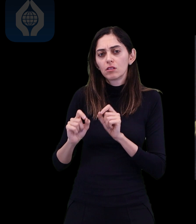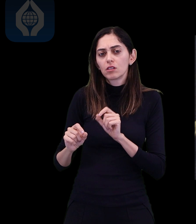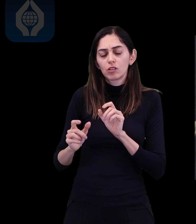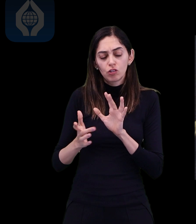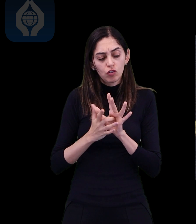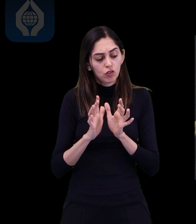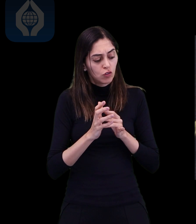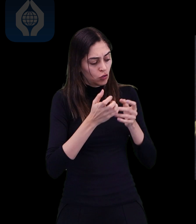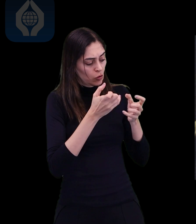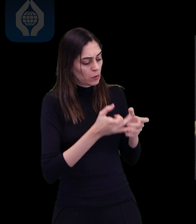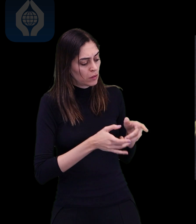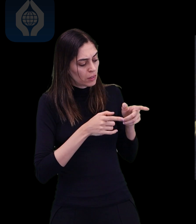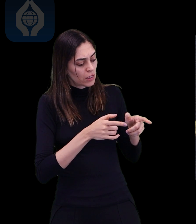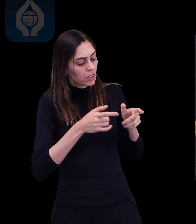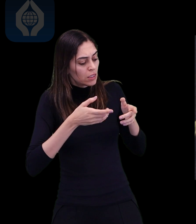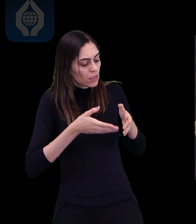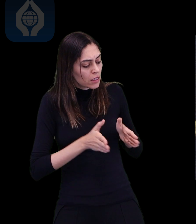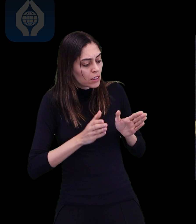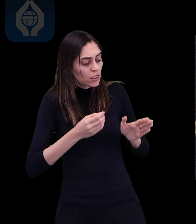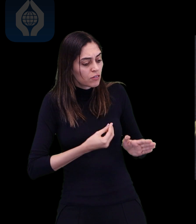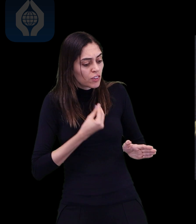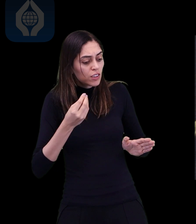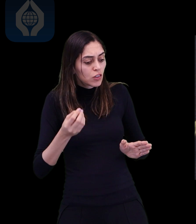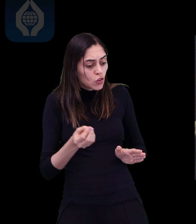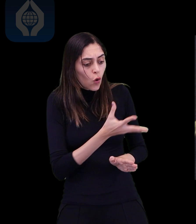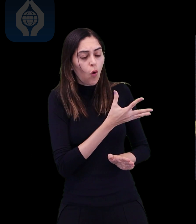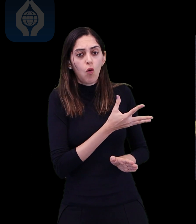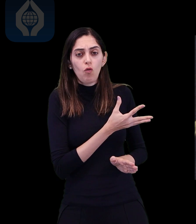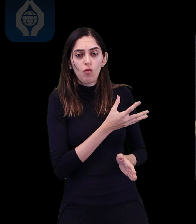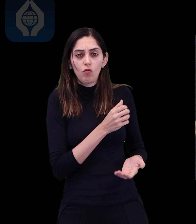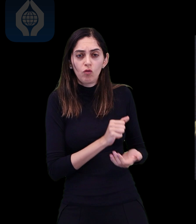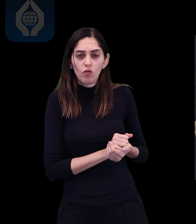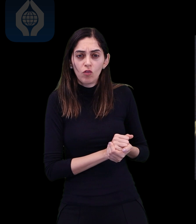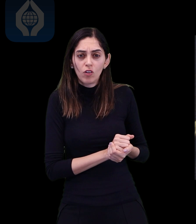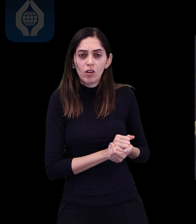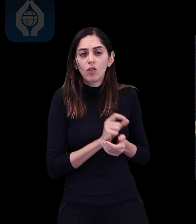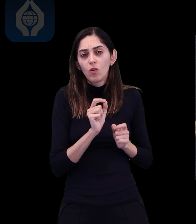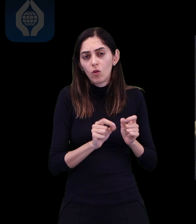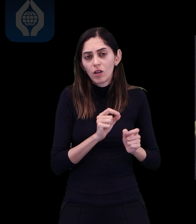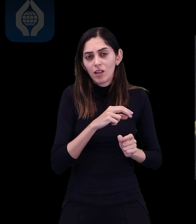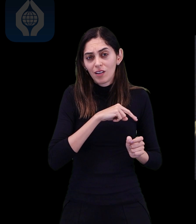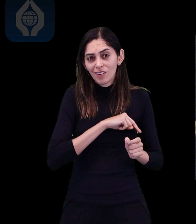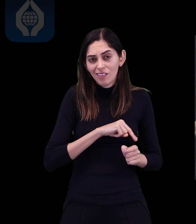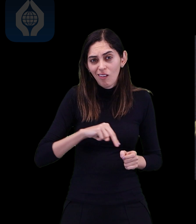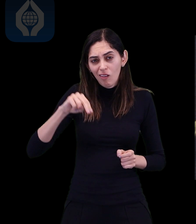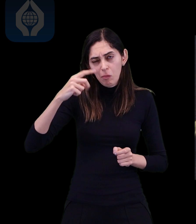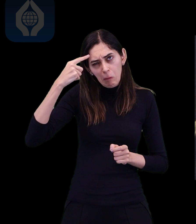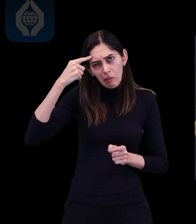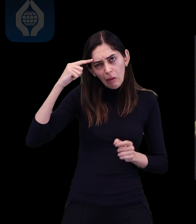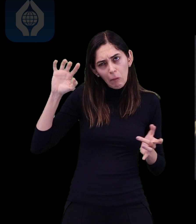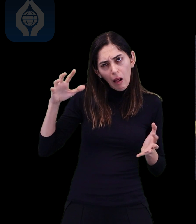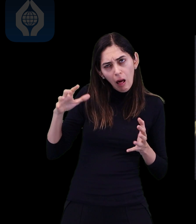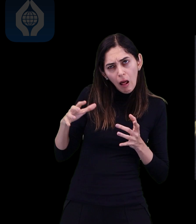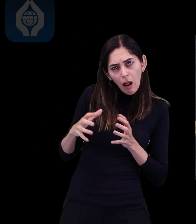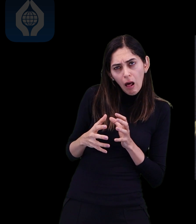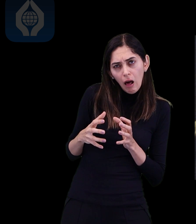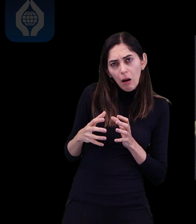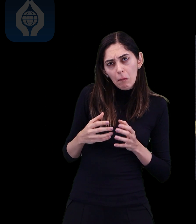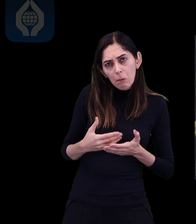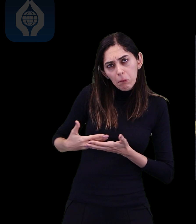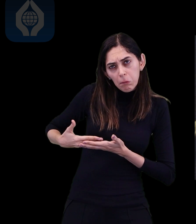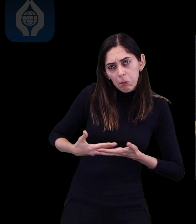ele precisava nascer de novo? Nicodemos achou que Jesus estava dizendo que nós temos que nascer de novo como